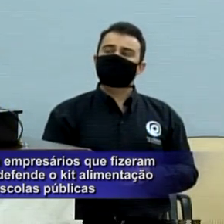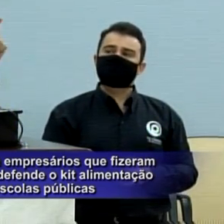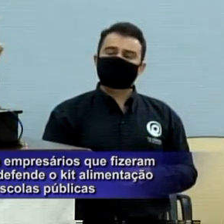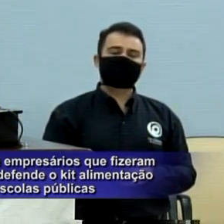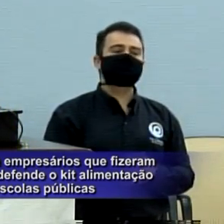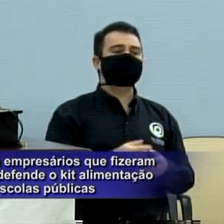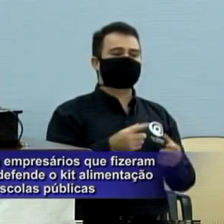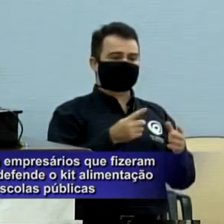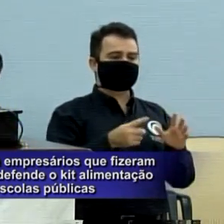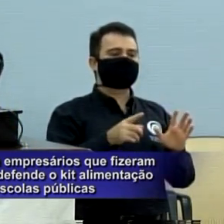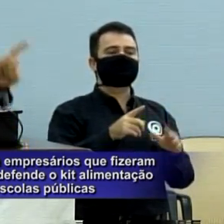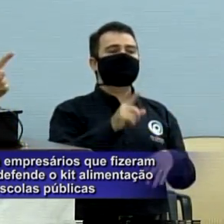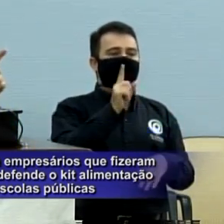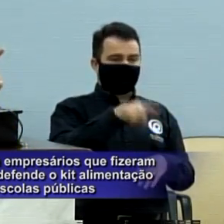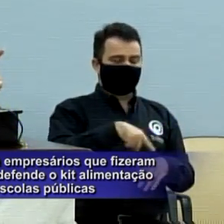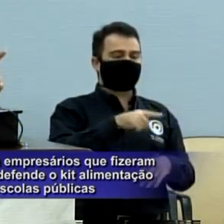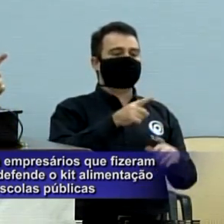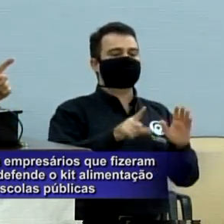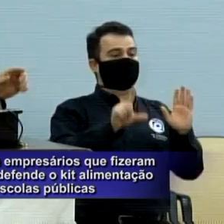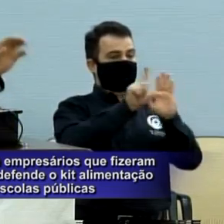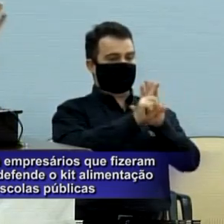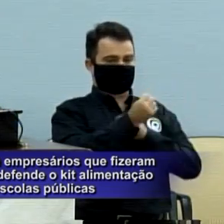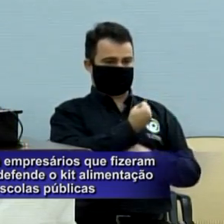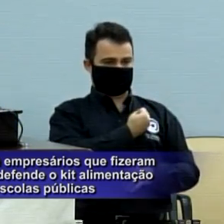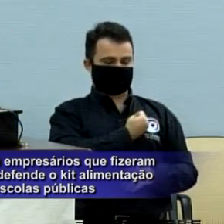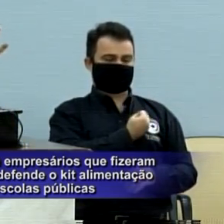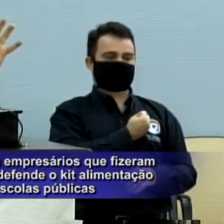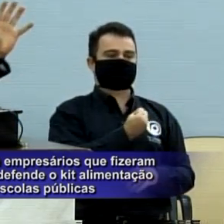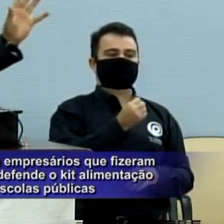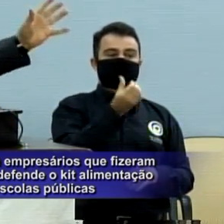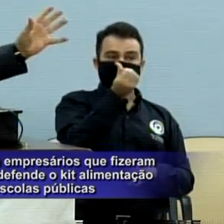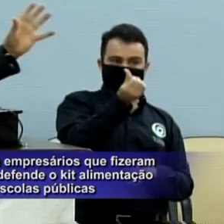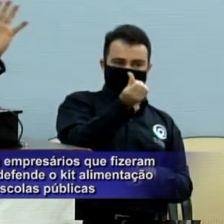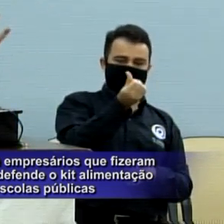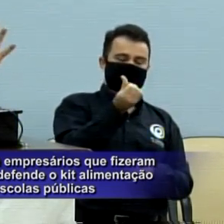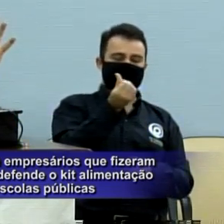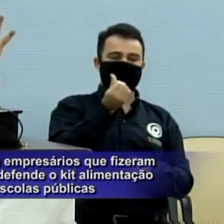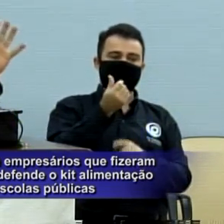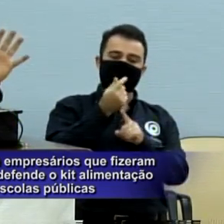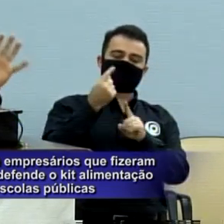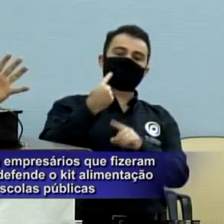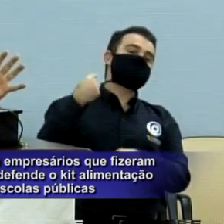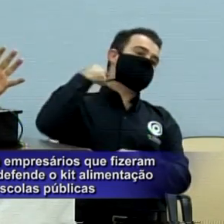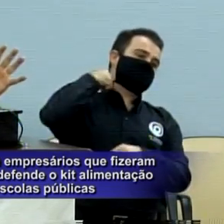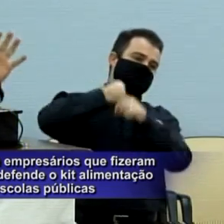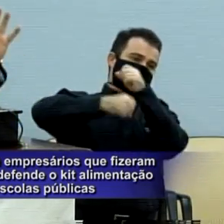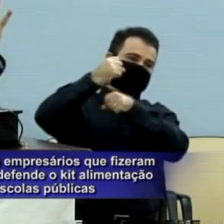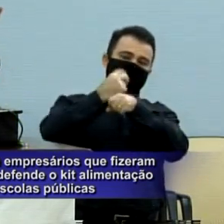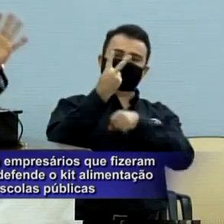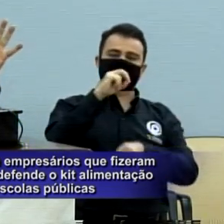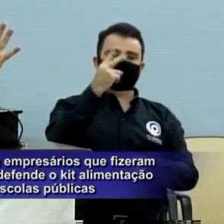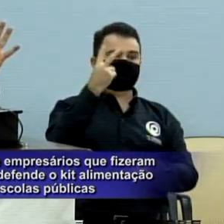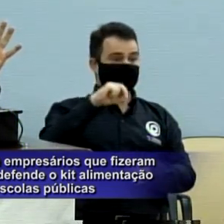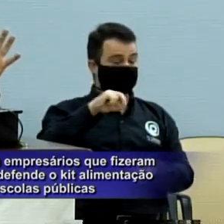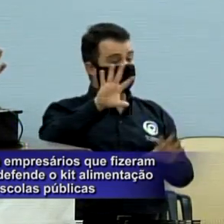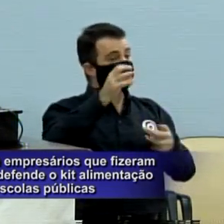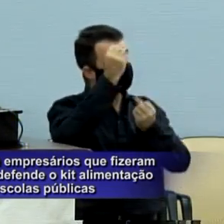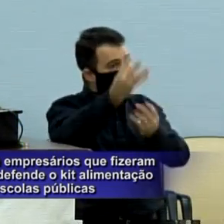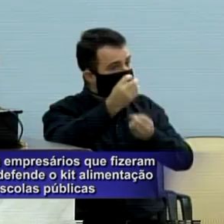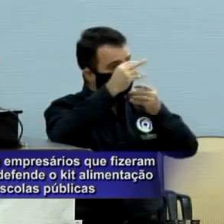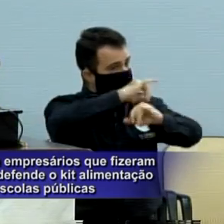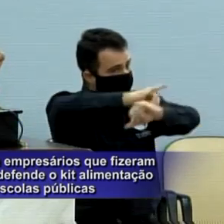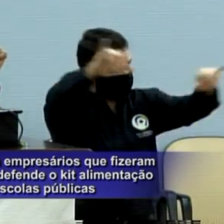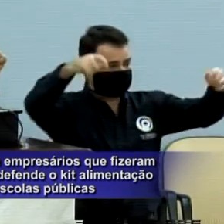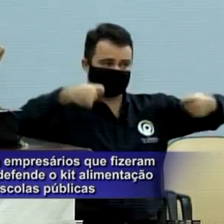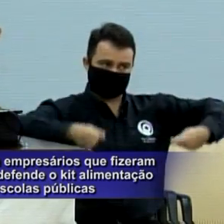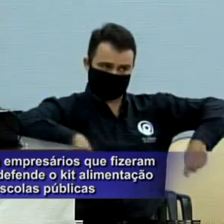número 6 de maio de 2020. Então, passar para a população essas informações é necessário.